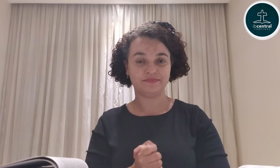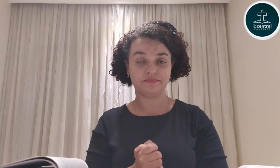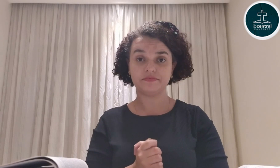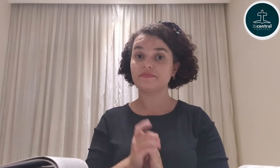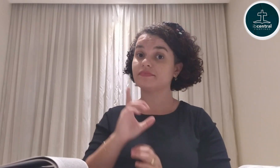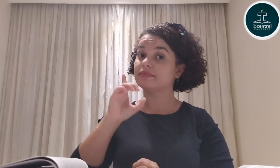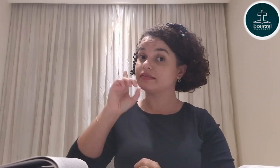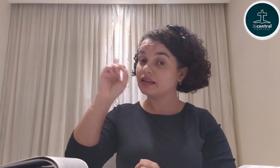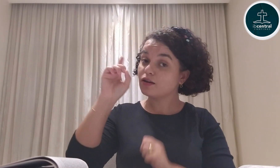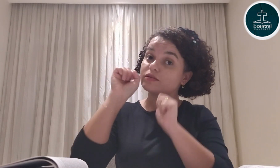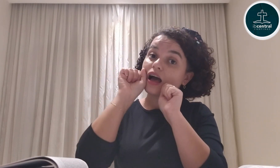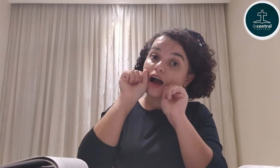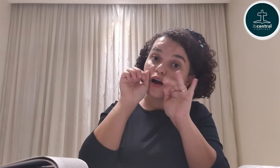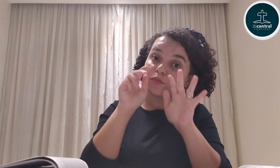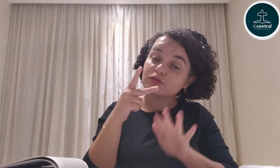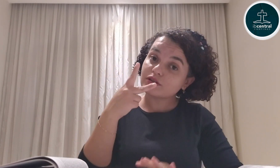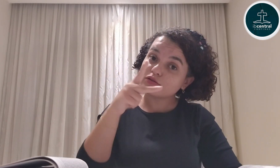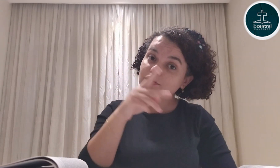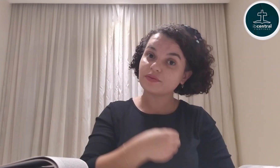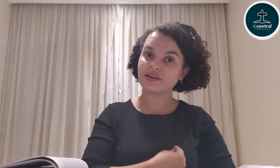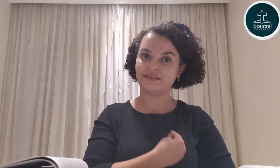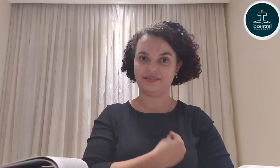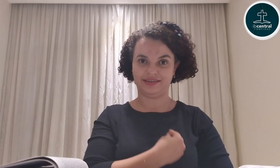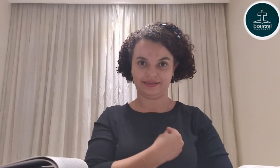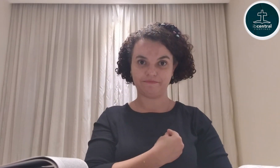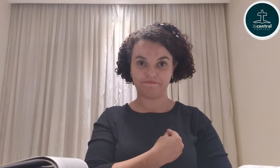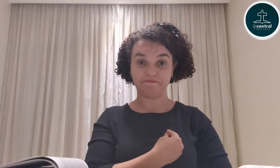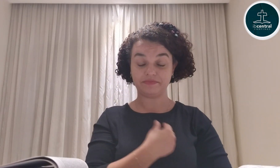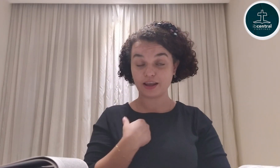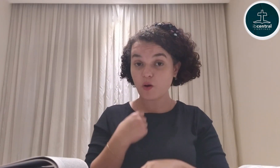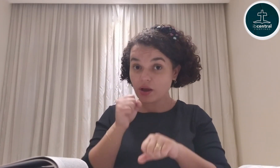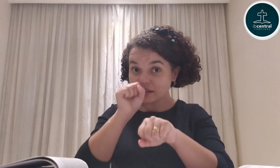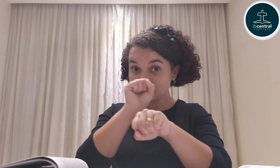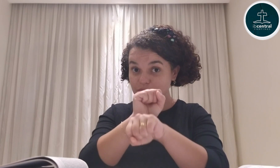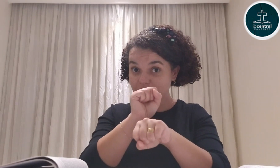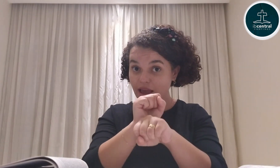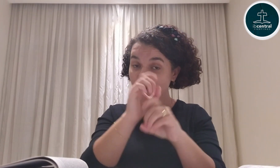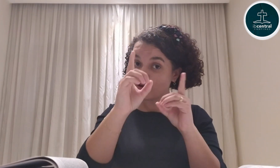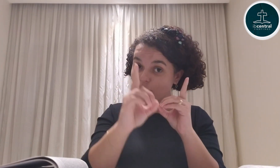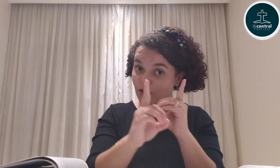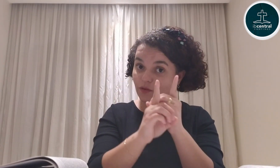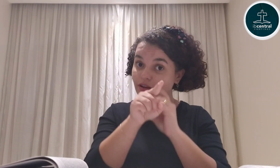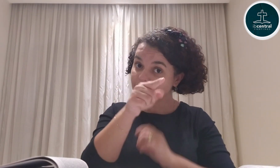Obrigada a vocês que acompanharam até aqui o estudo. Que Deus abençoe sua vida.